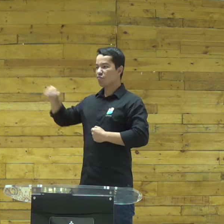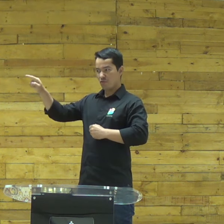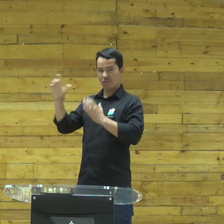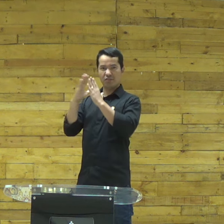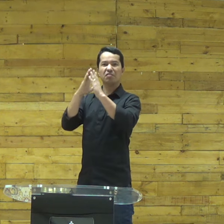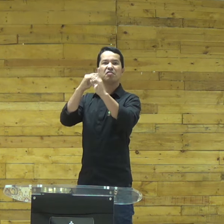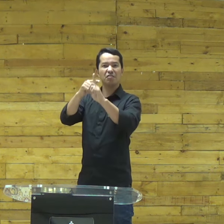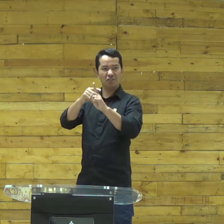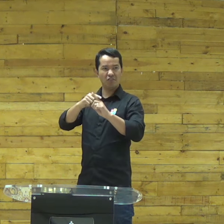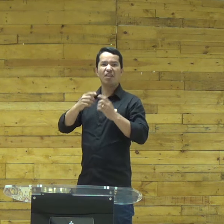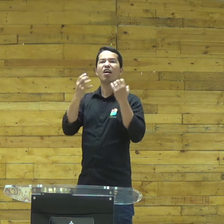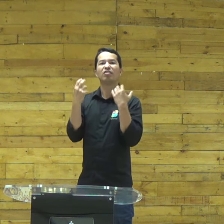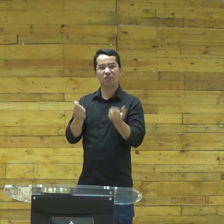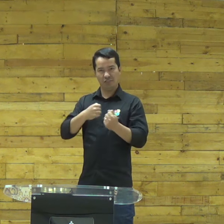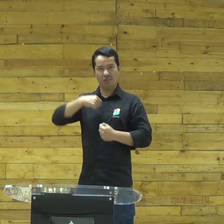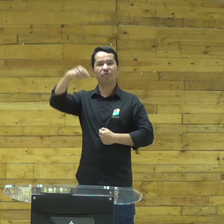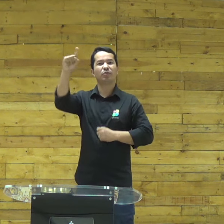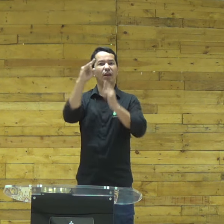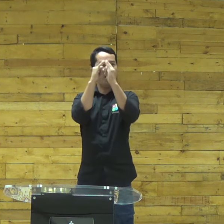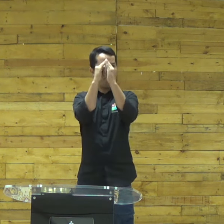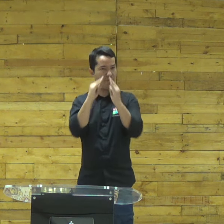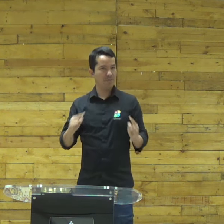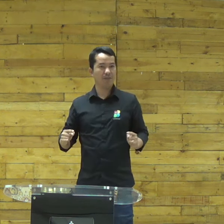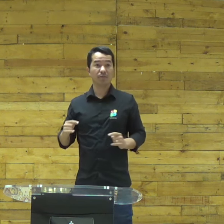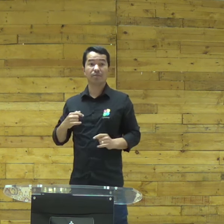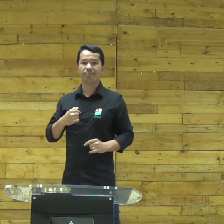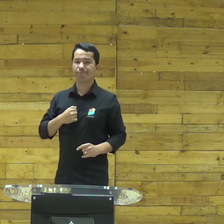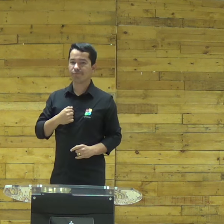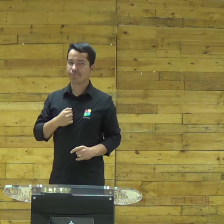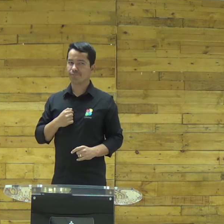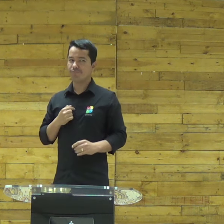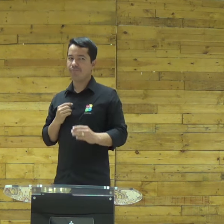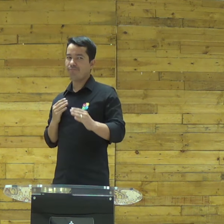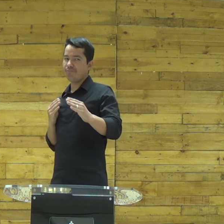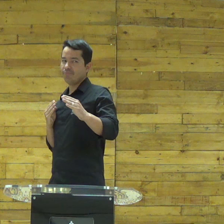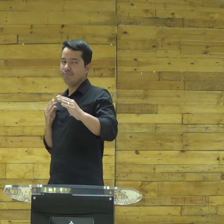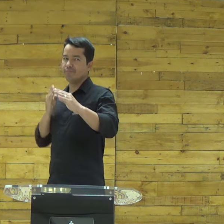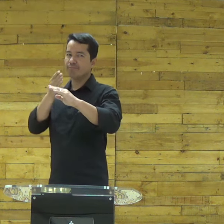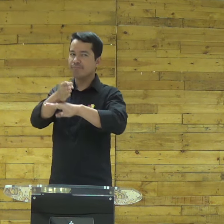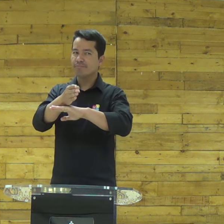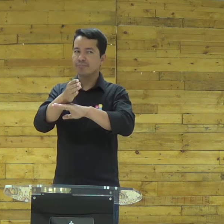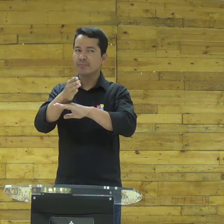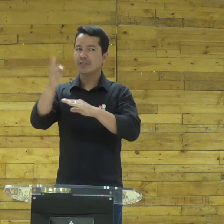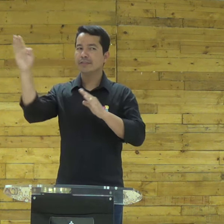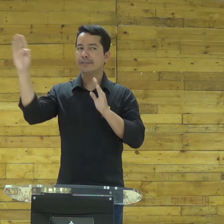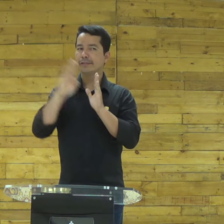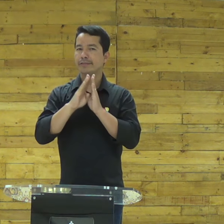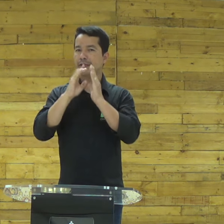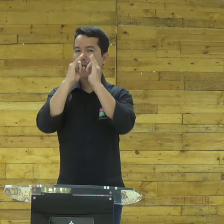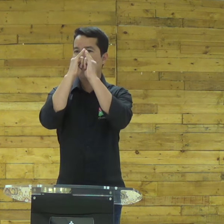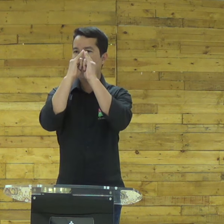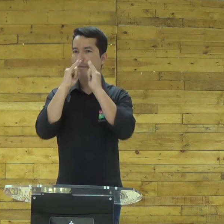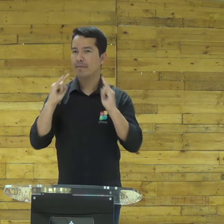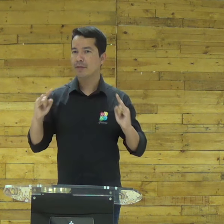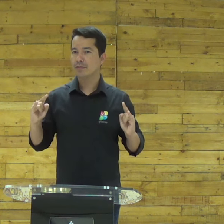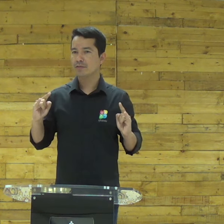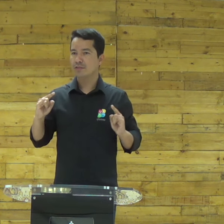aceitei ir com ele até aquela igreja aquele acampamento e fui quando eu cheguei